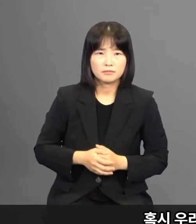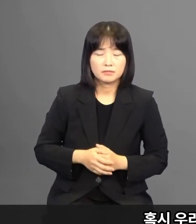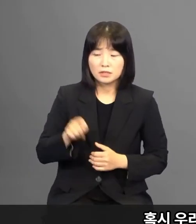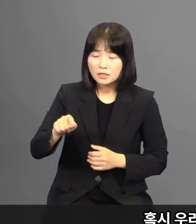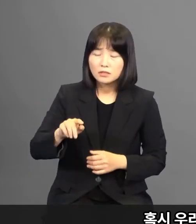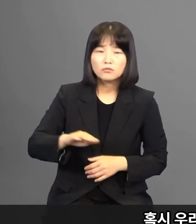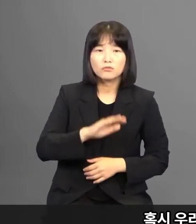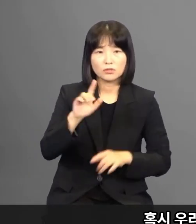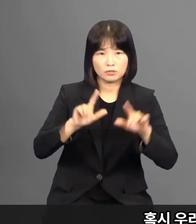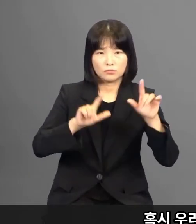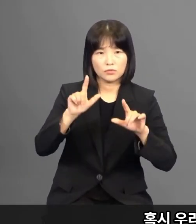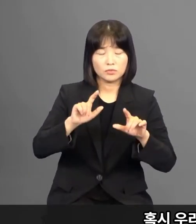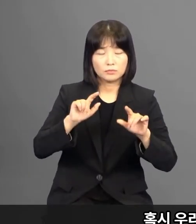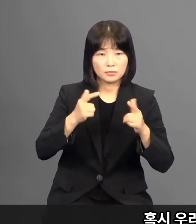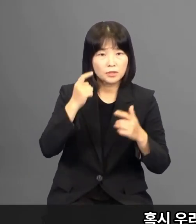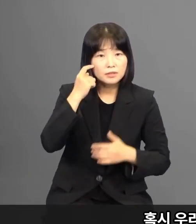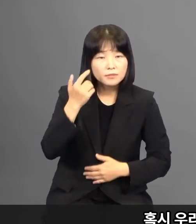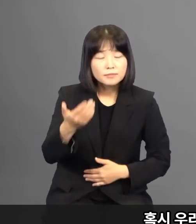모습은 아닙니까?